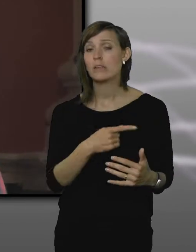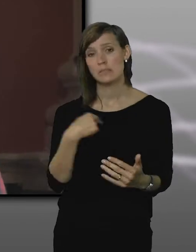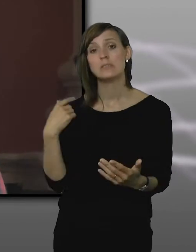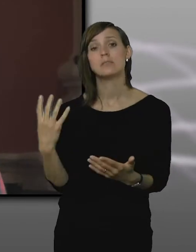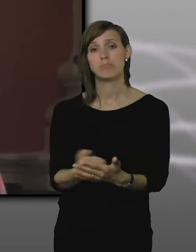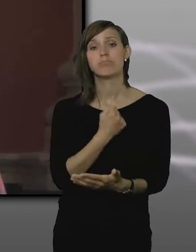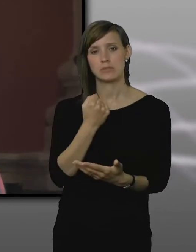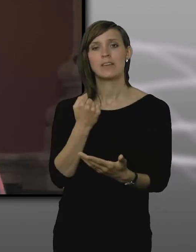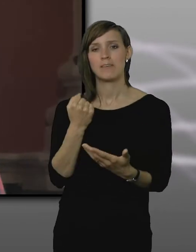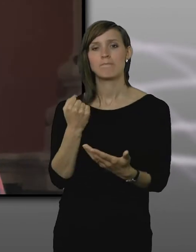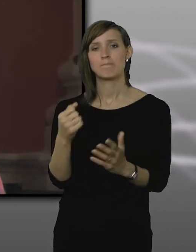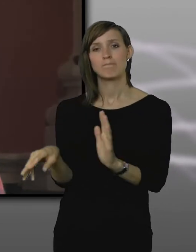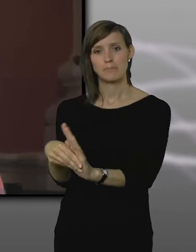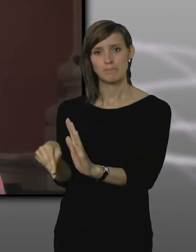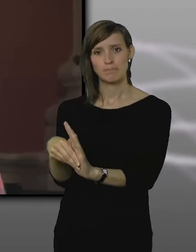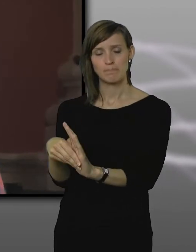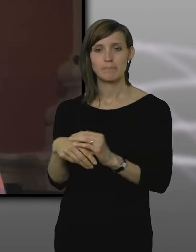stöd.